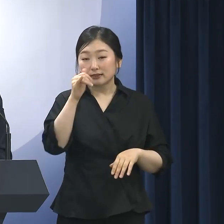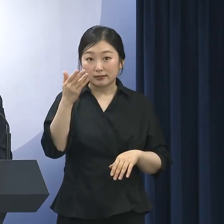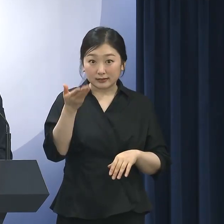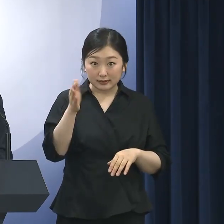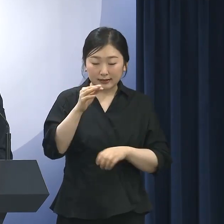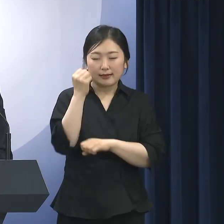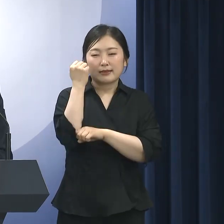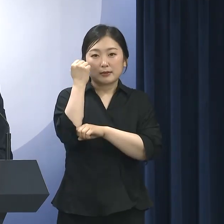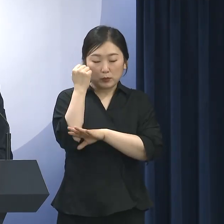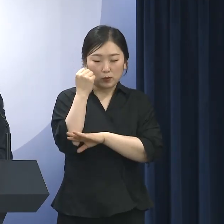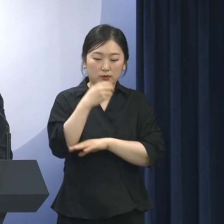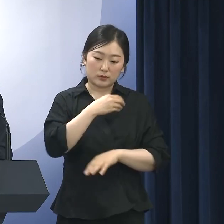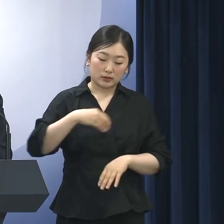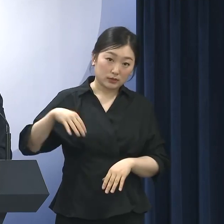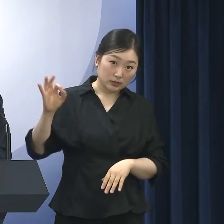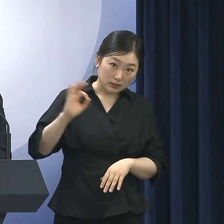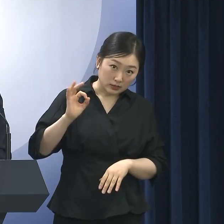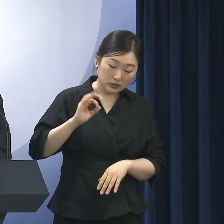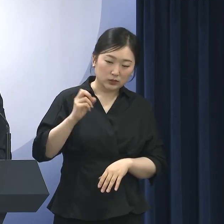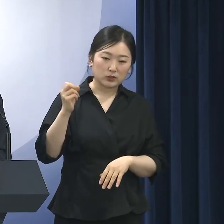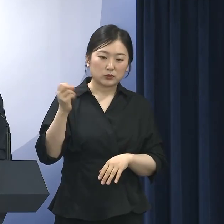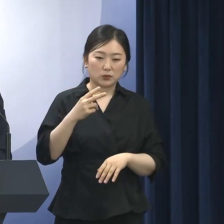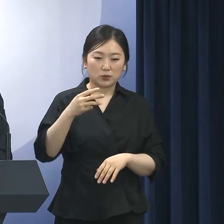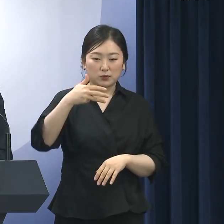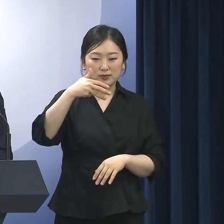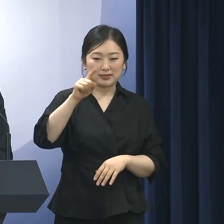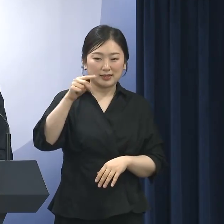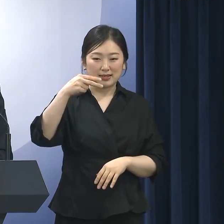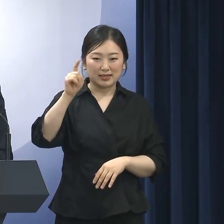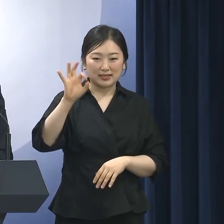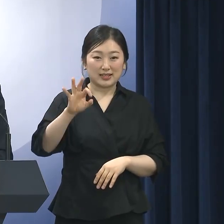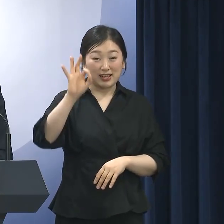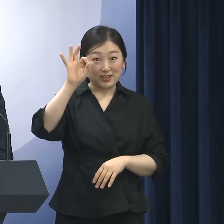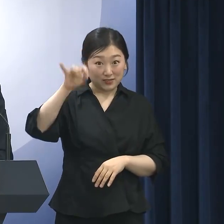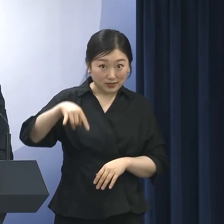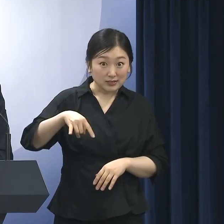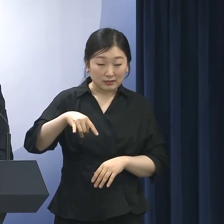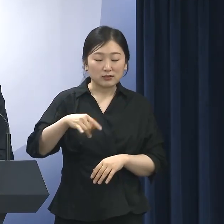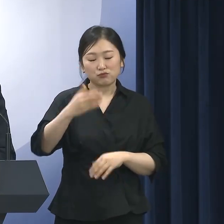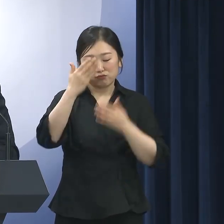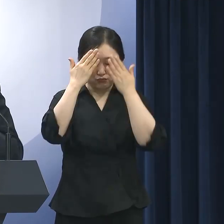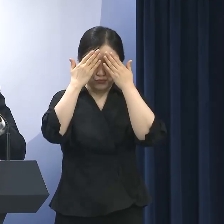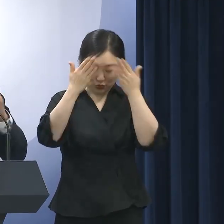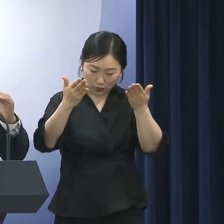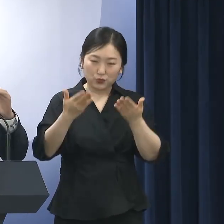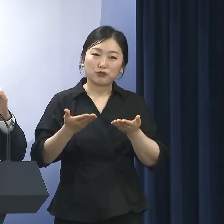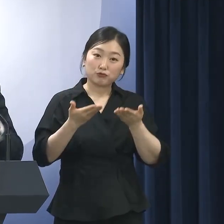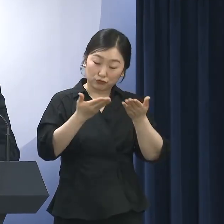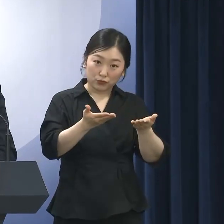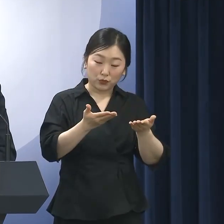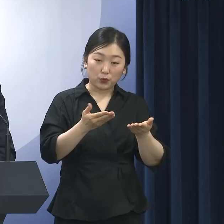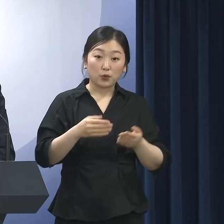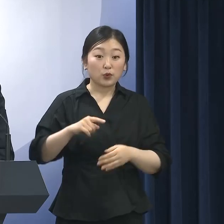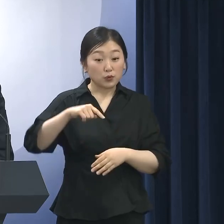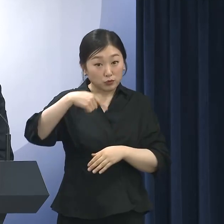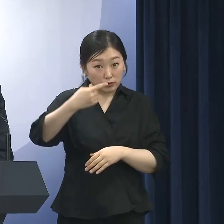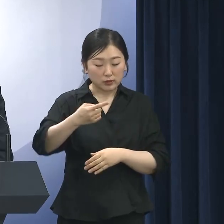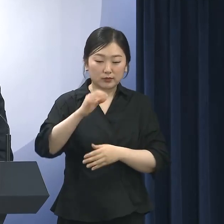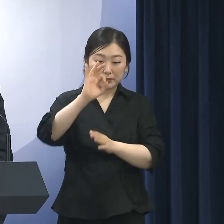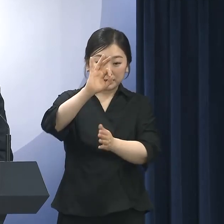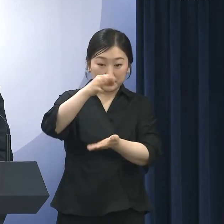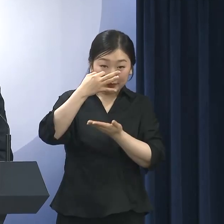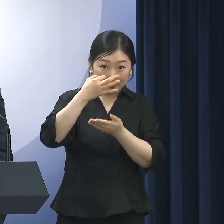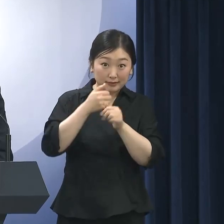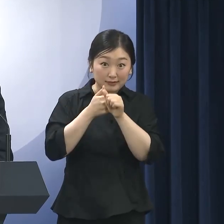기본적으로 기초수급자하고 차상위는 무료로 이렇게 저희가 제공을 해드리겠고요. 그리고 그 위에부터는 소득 수준에